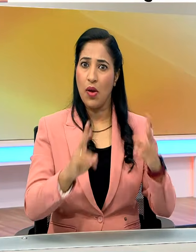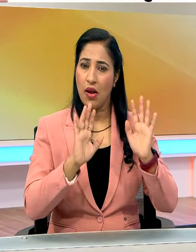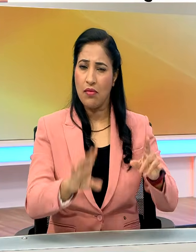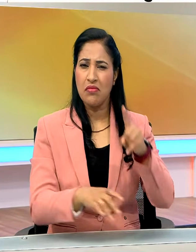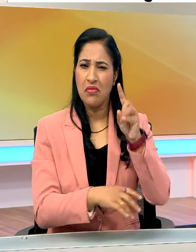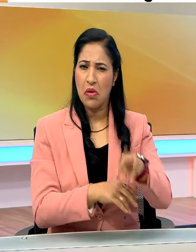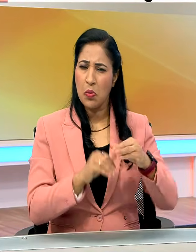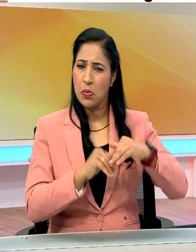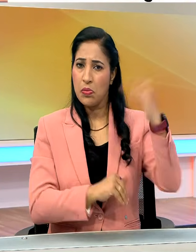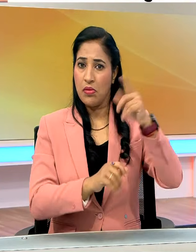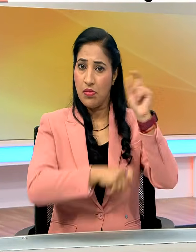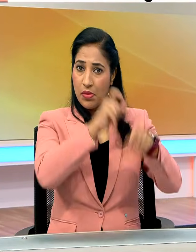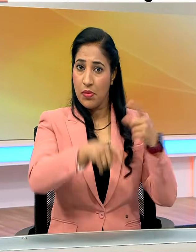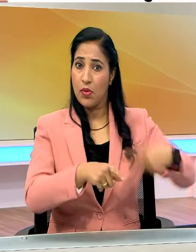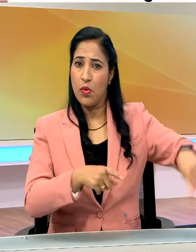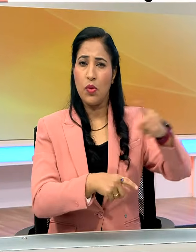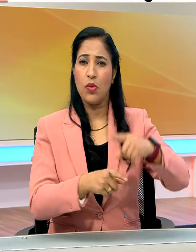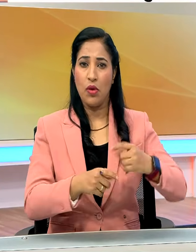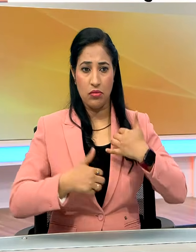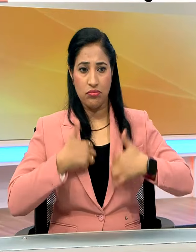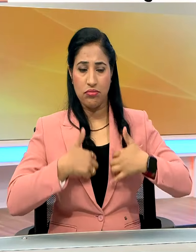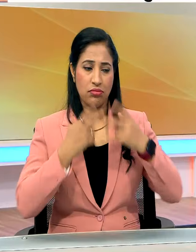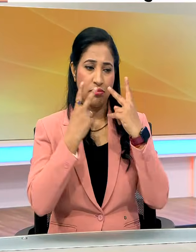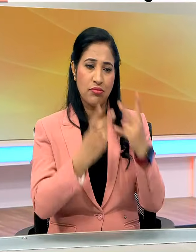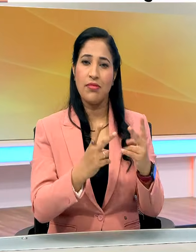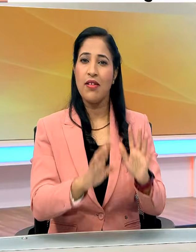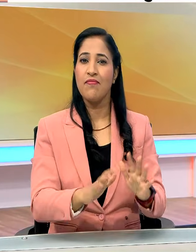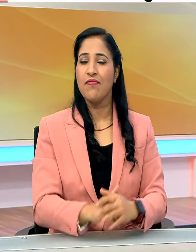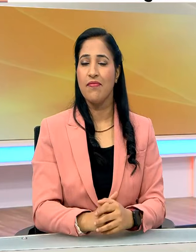हजारों की तादाद में खड़े लोगों ने काफी उत्साह दिखाया।